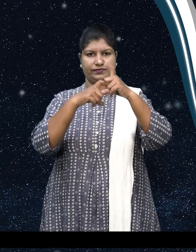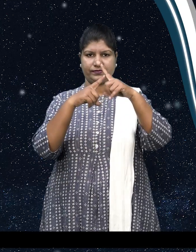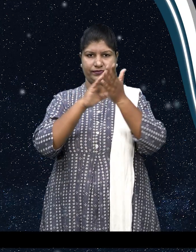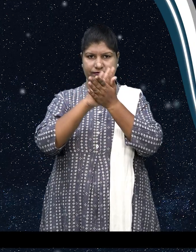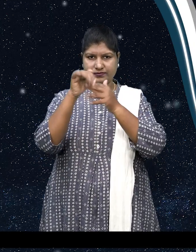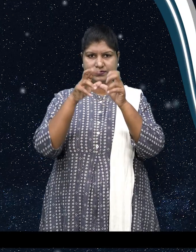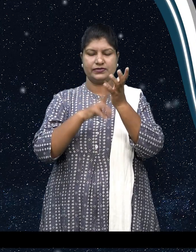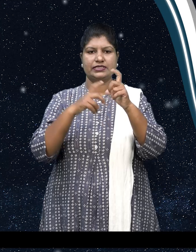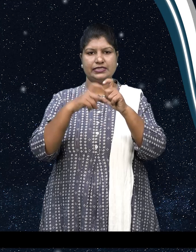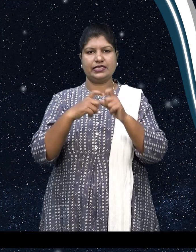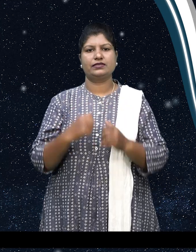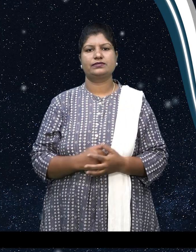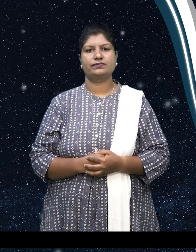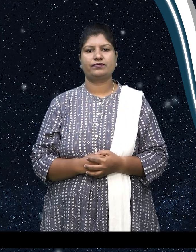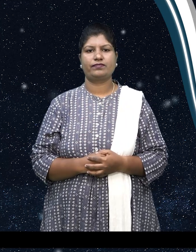मीथेन CH4,